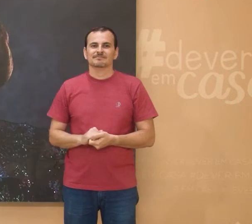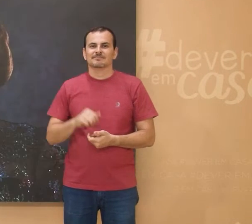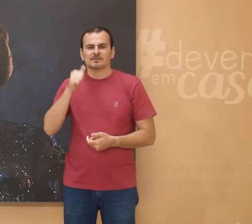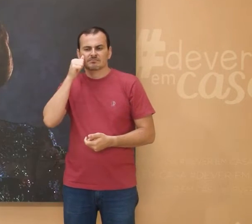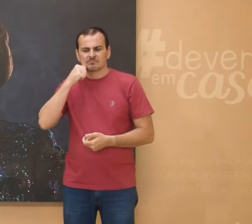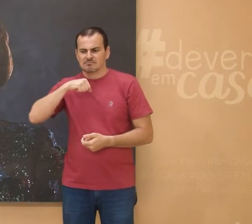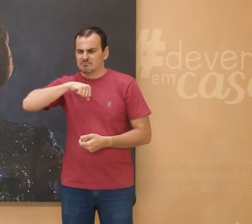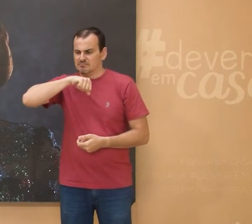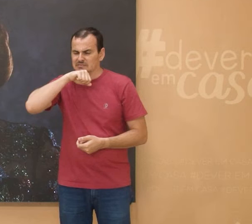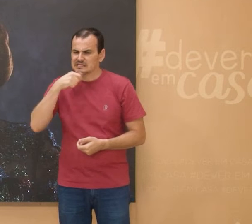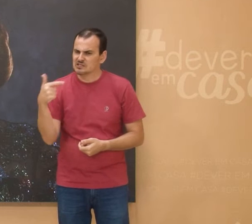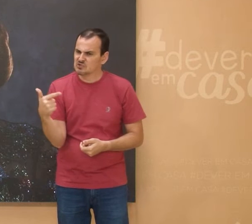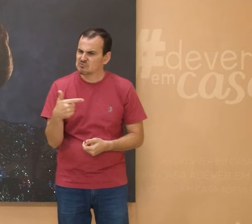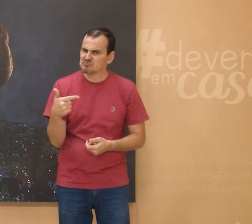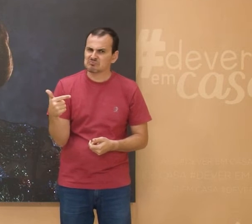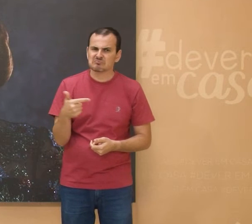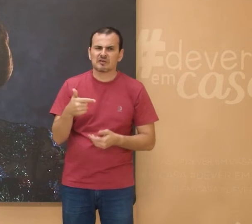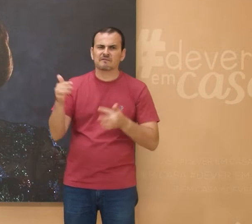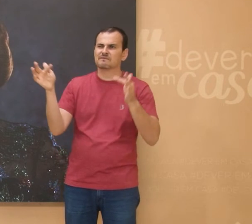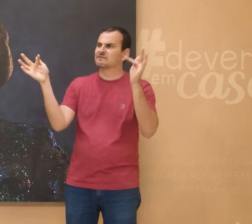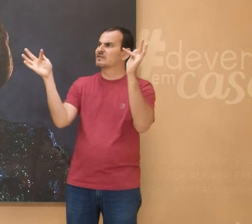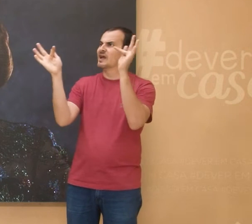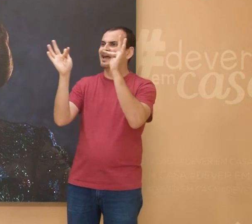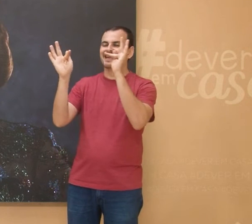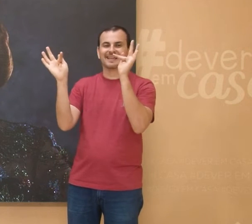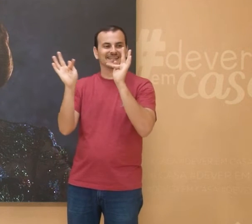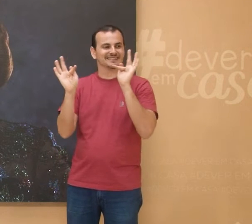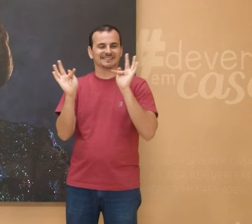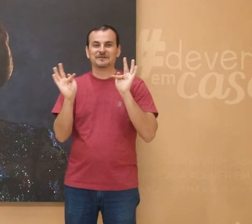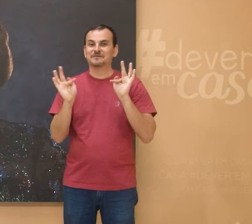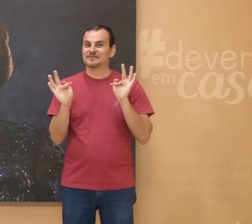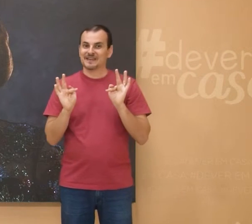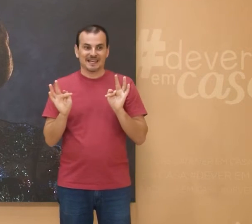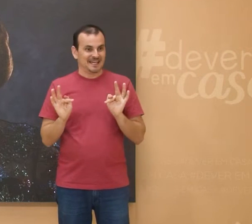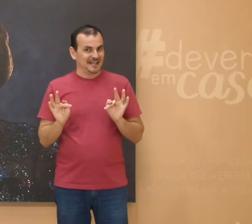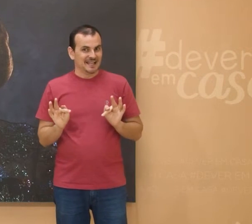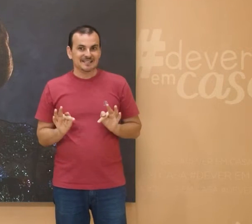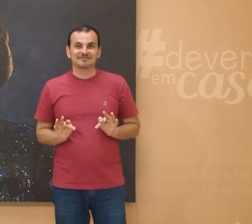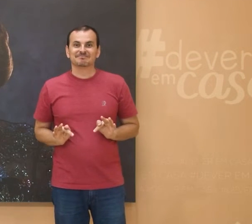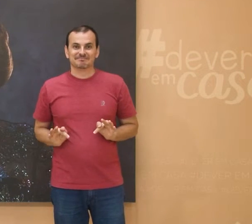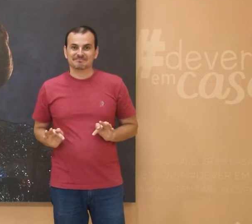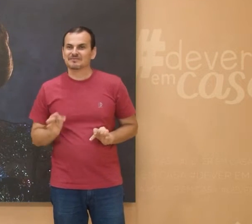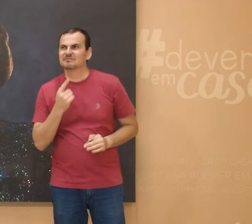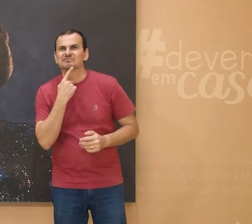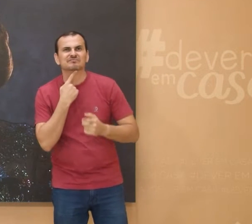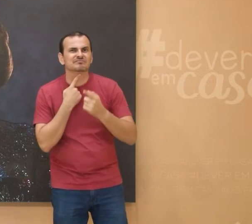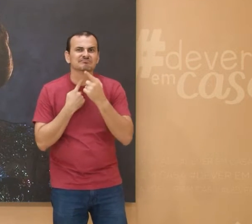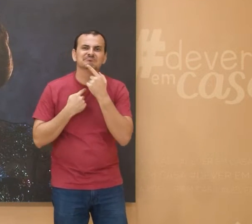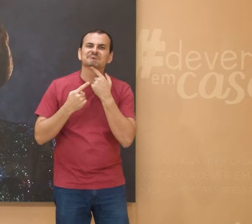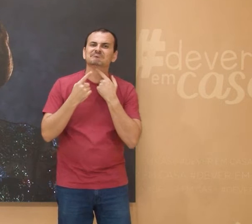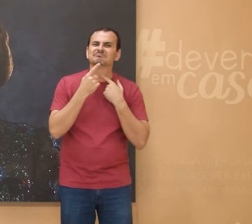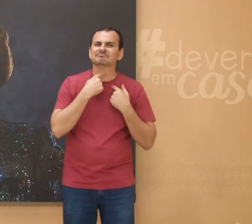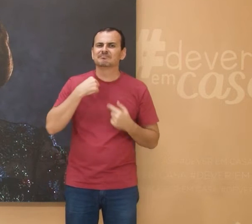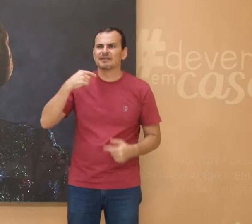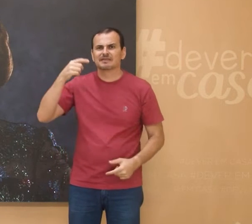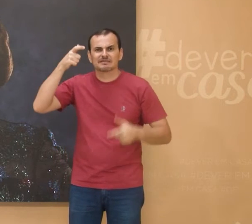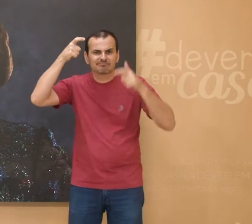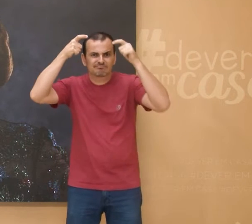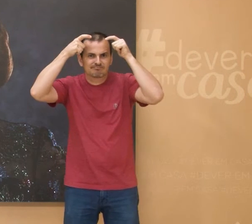A madrasta ficou muito feliz, desejando que uma de suas filhas fosse